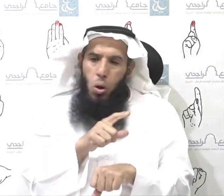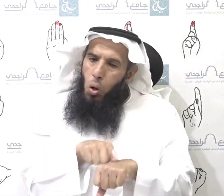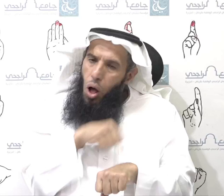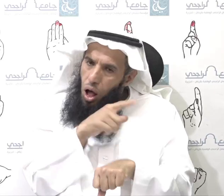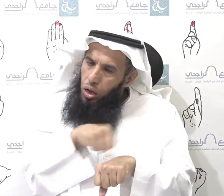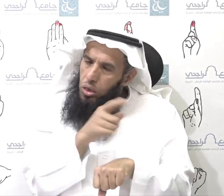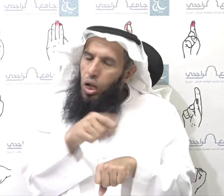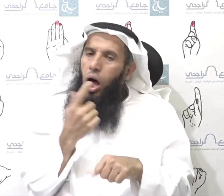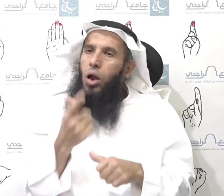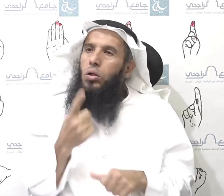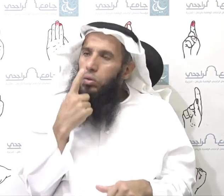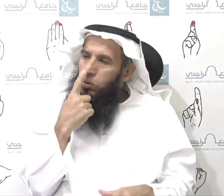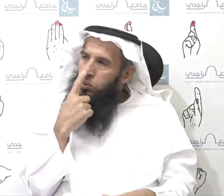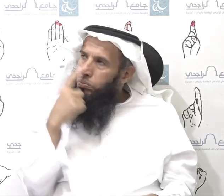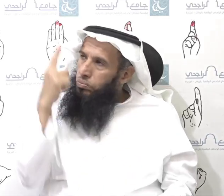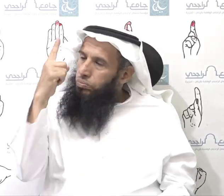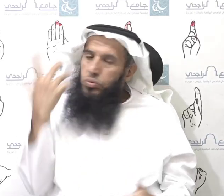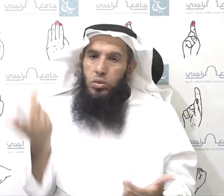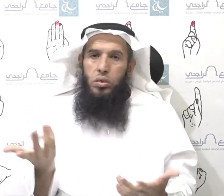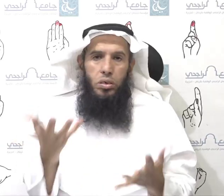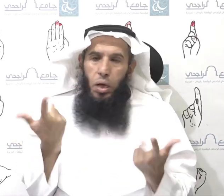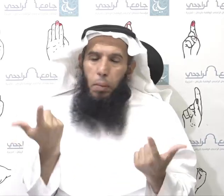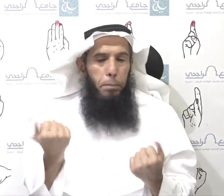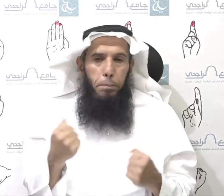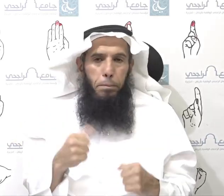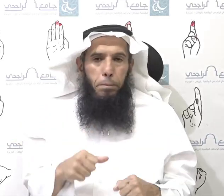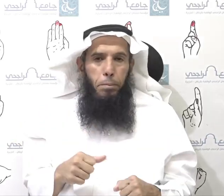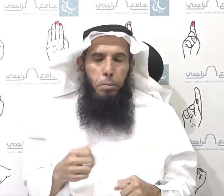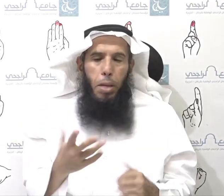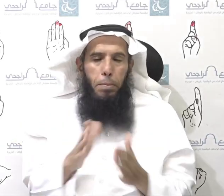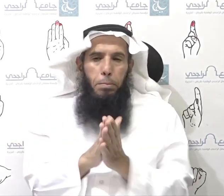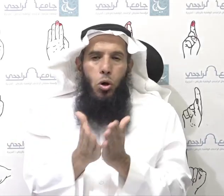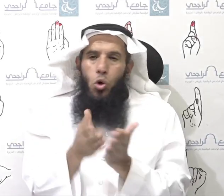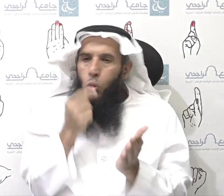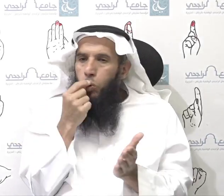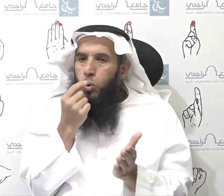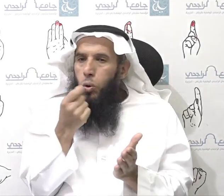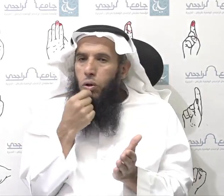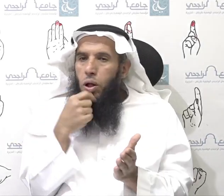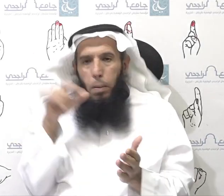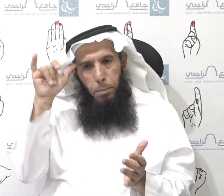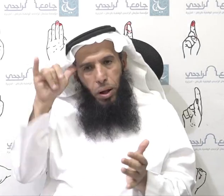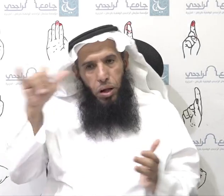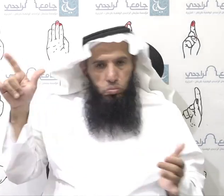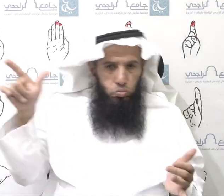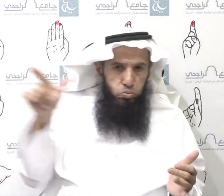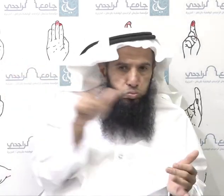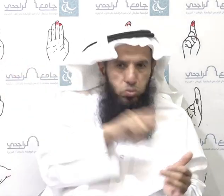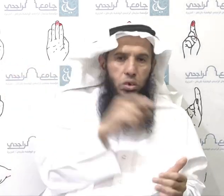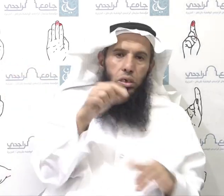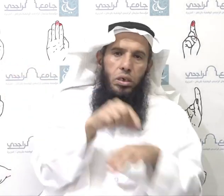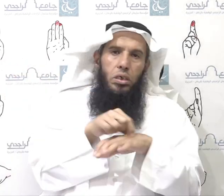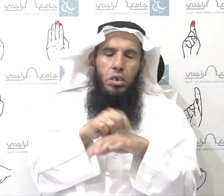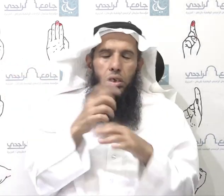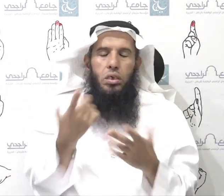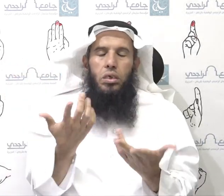الله. كم ختمة لك في عمرك، كم ختمة لك في أيامك وأنت قد كبر سنك ورق